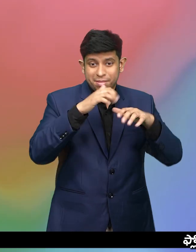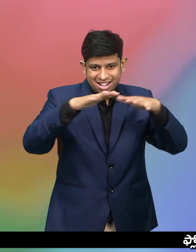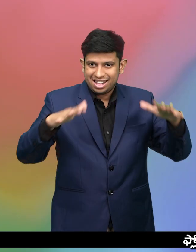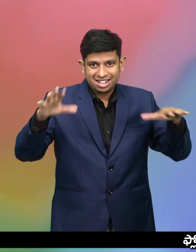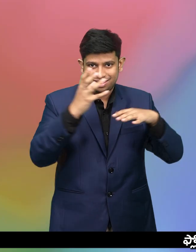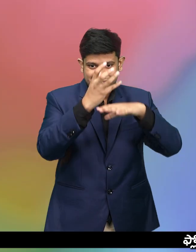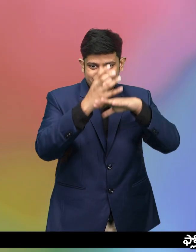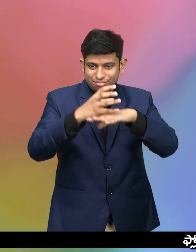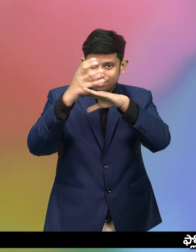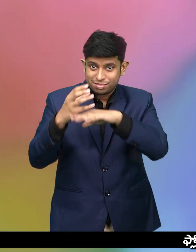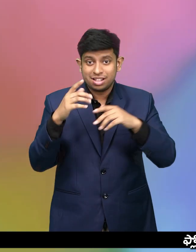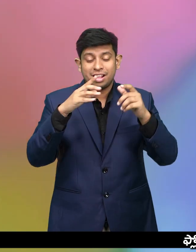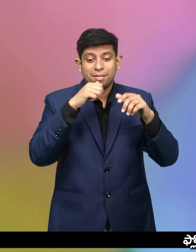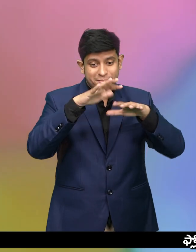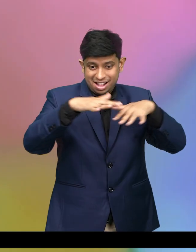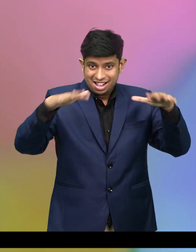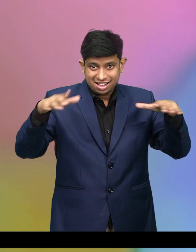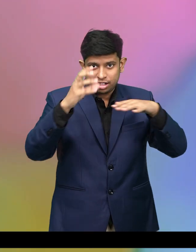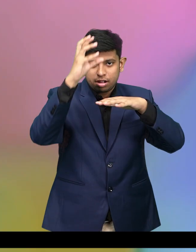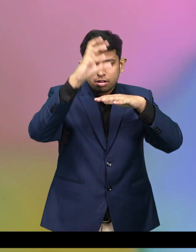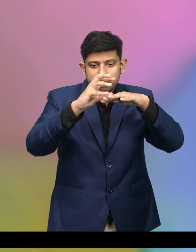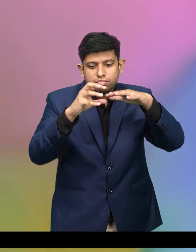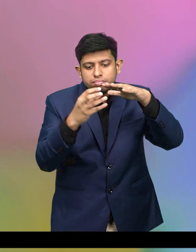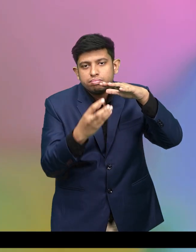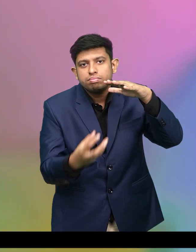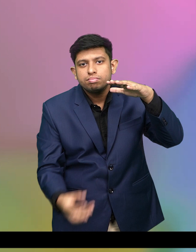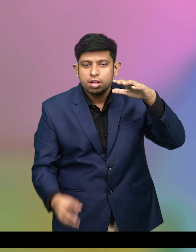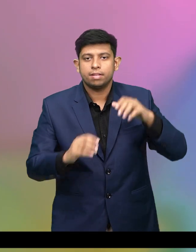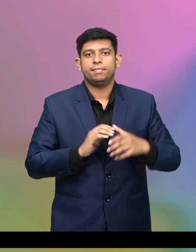ఫ్లోటింగ్ మరియు మునిగిపోవడం, లాక్టోమీటర్.